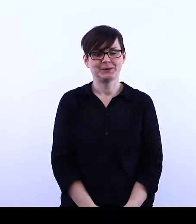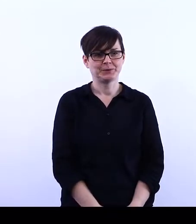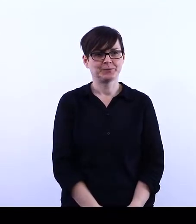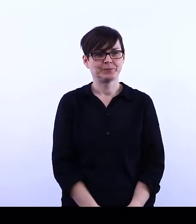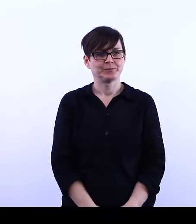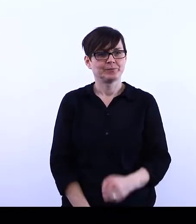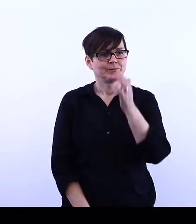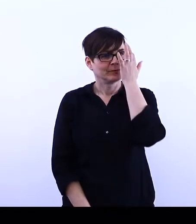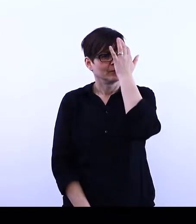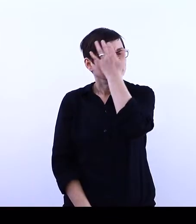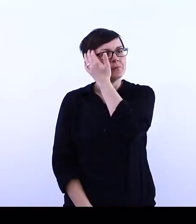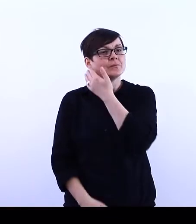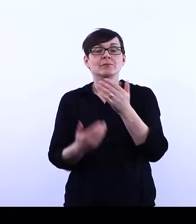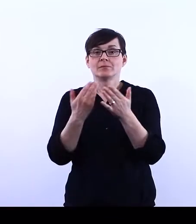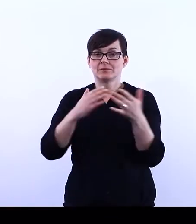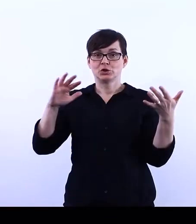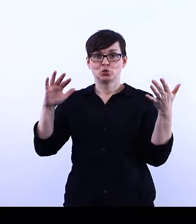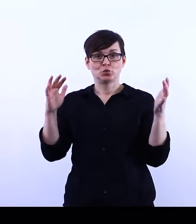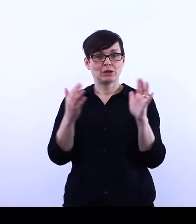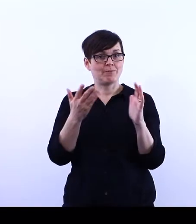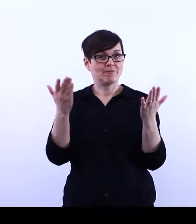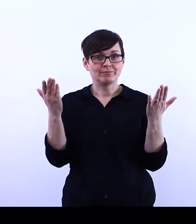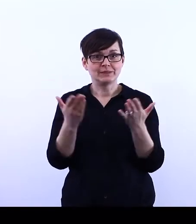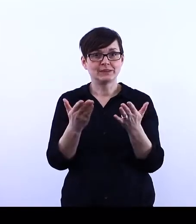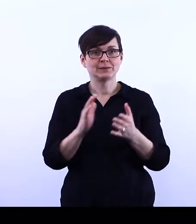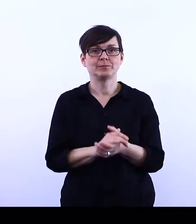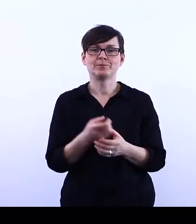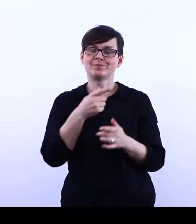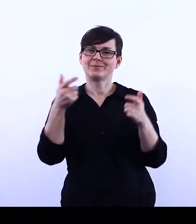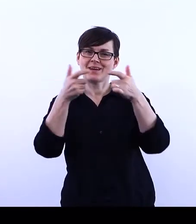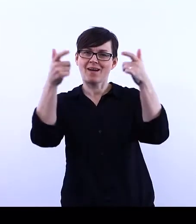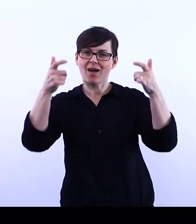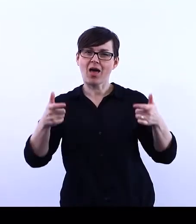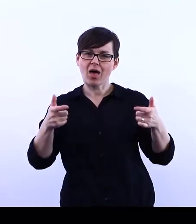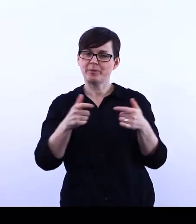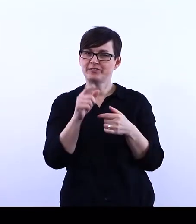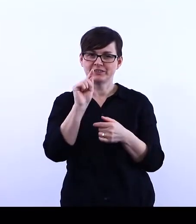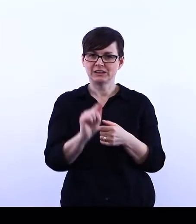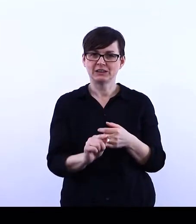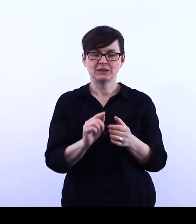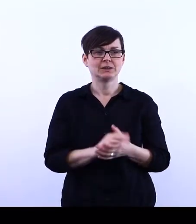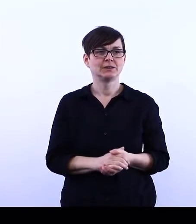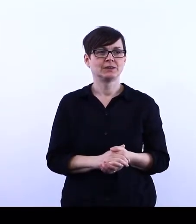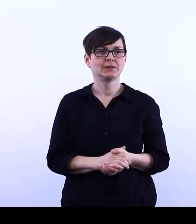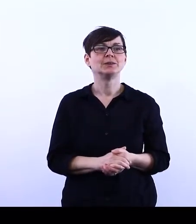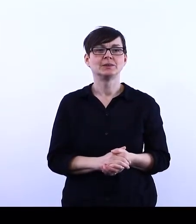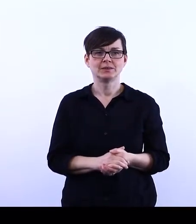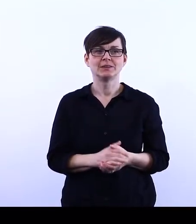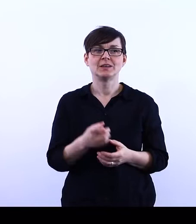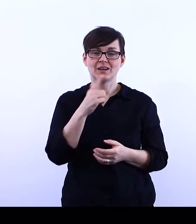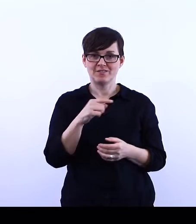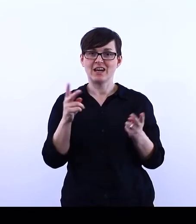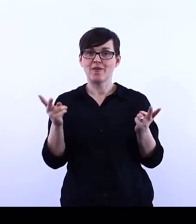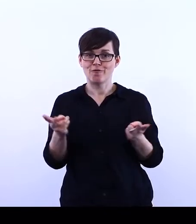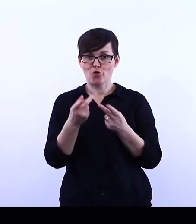Genau, also ganz kurz zusammengefasst nochmal, um sozusagen dieses Framework zu verstehen. Wir sind der Fördermittelgeber,